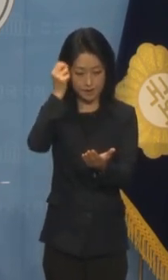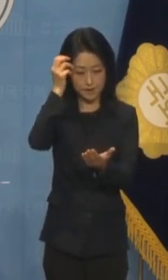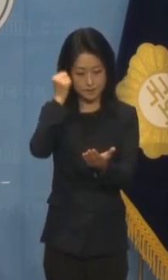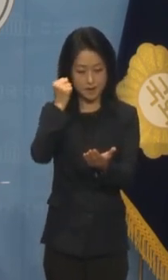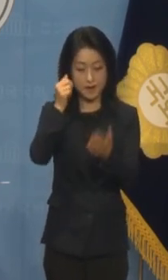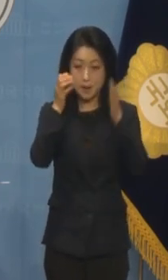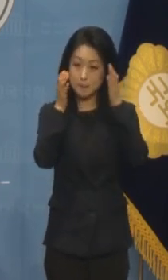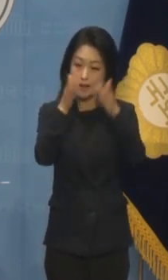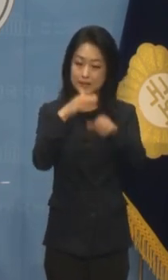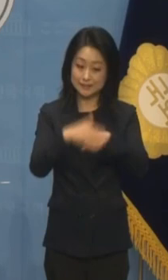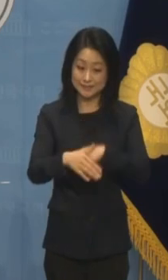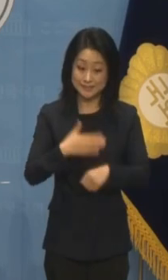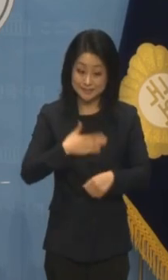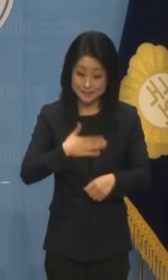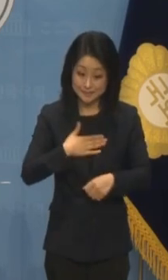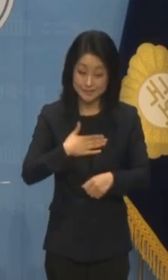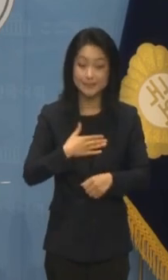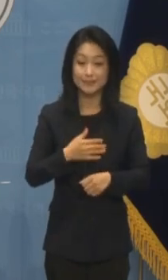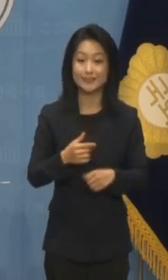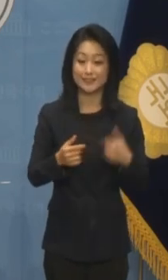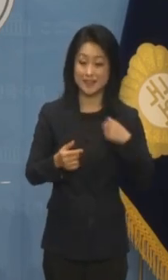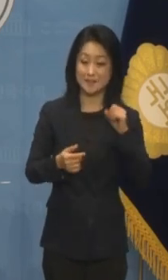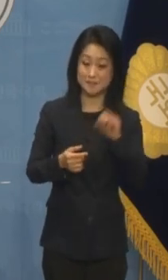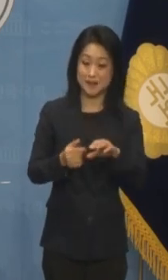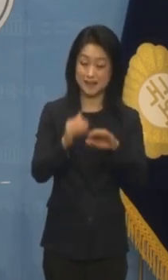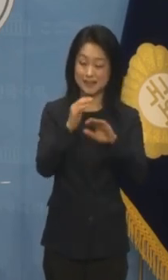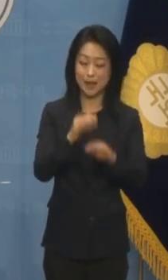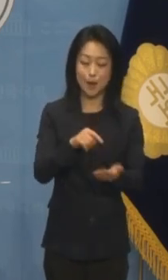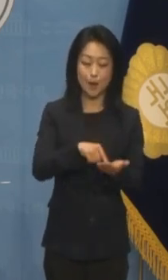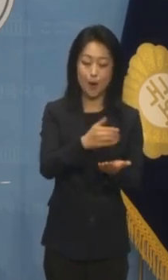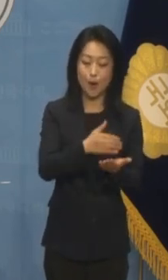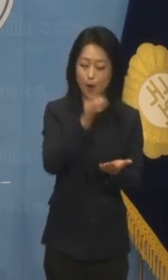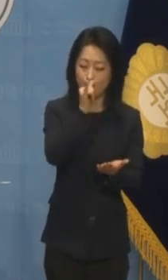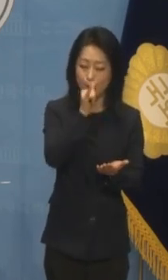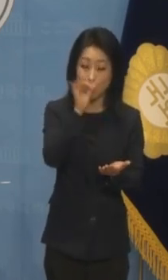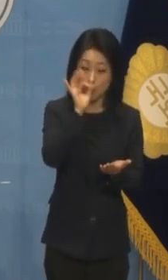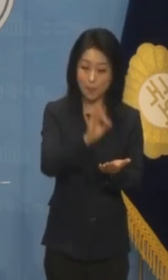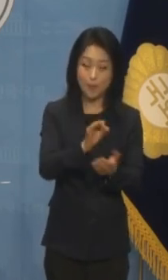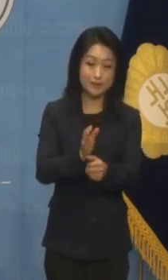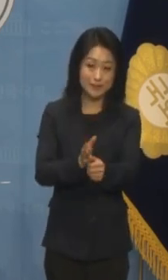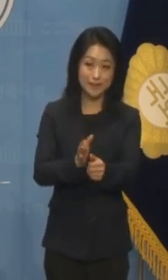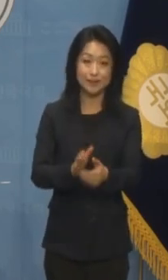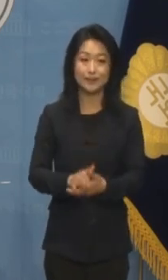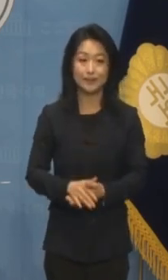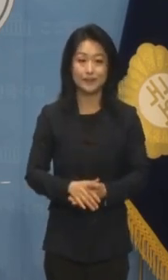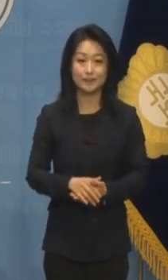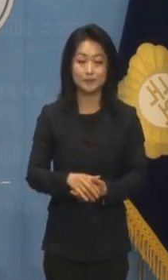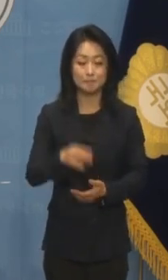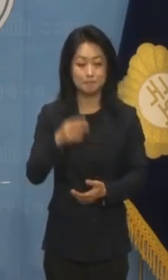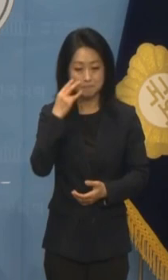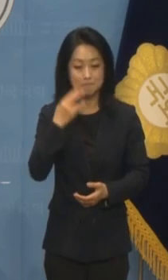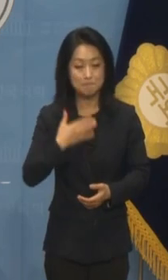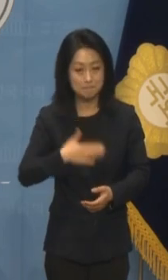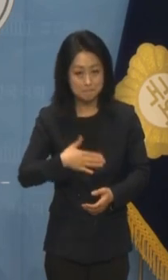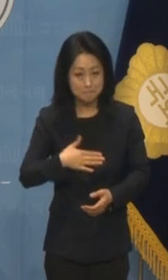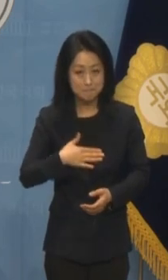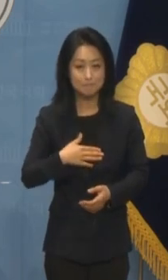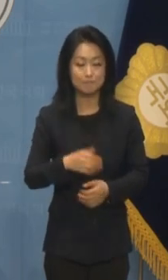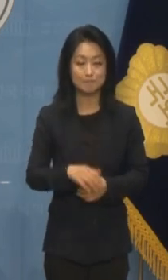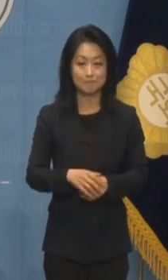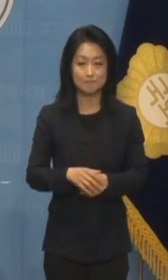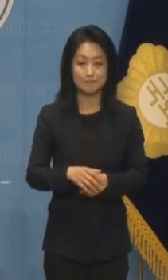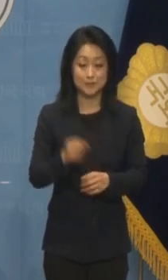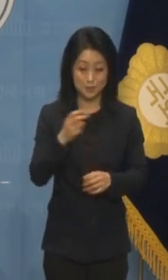방향을 잡았을까? 그러시죠. 제가 얘기해놓은 내용들이 있으니까 그거 보십시오. 보시고요. 예. 네,